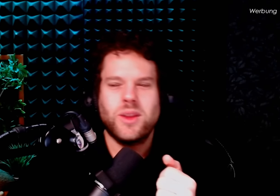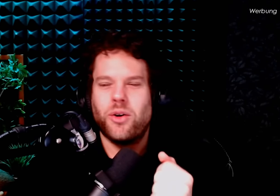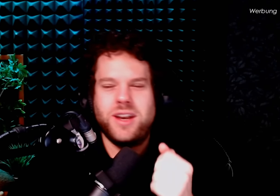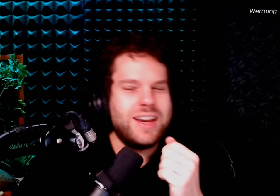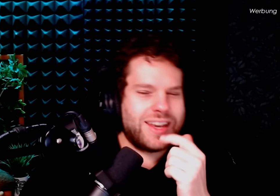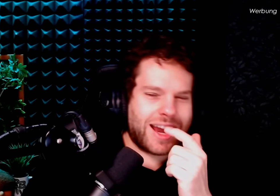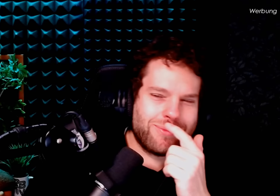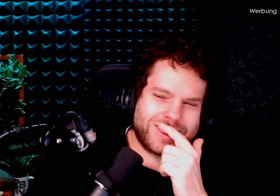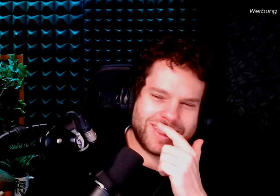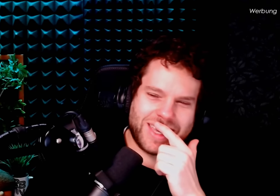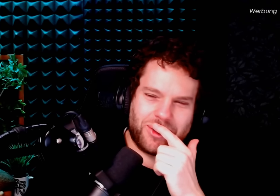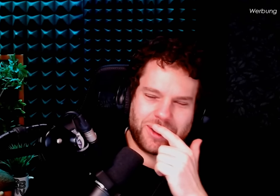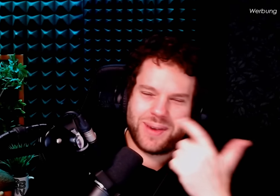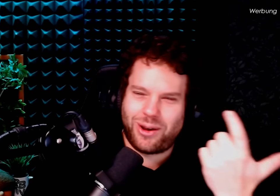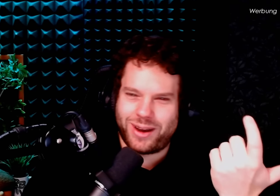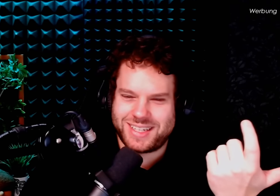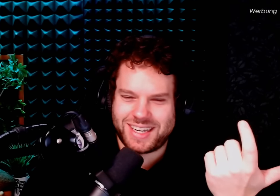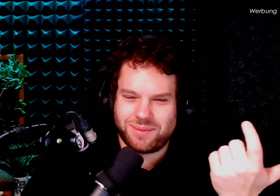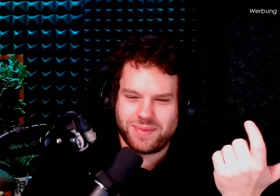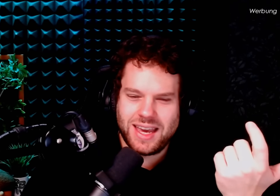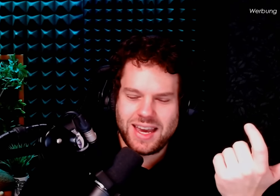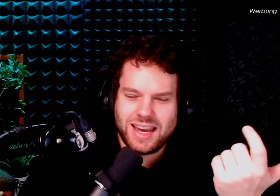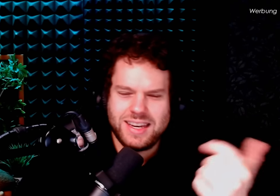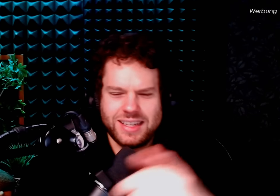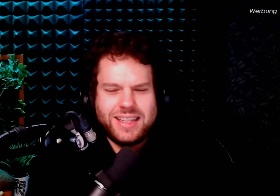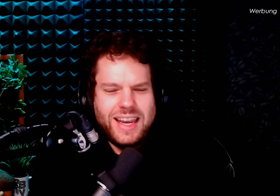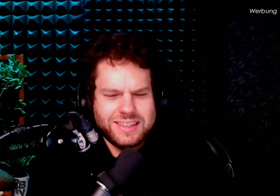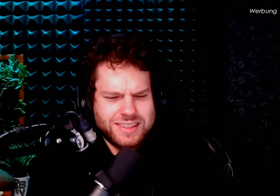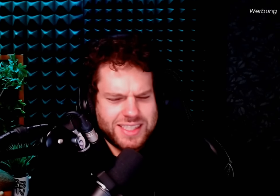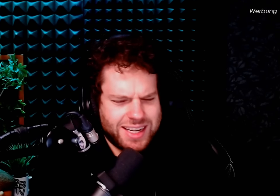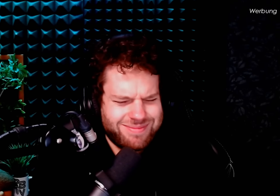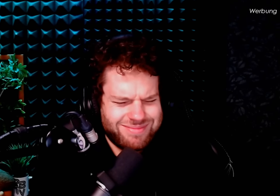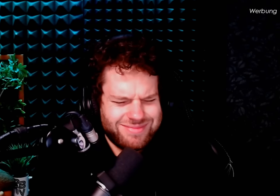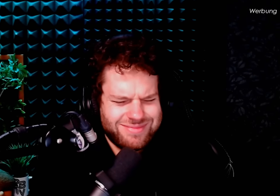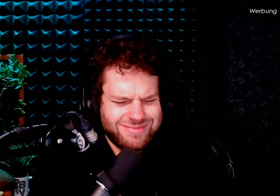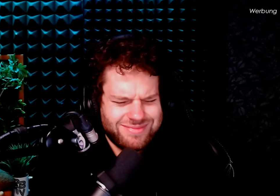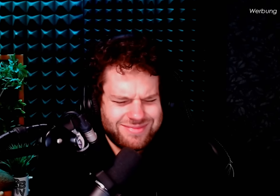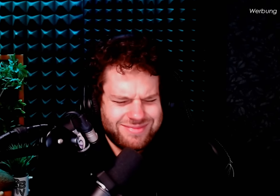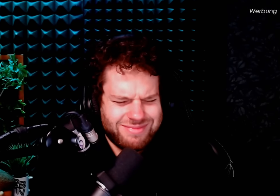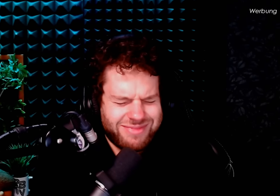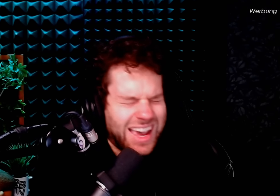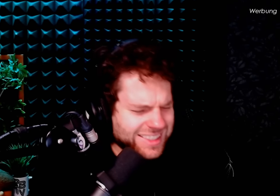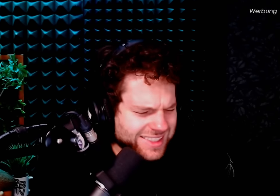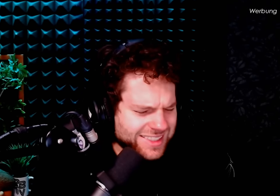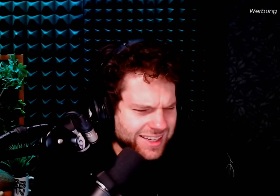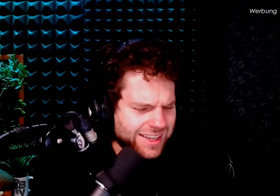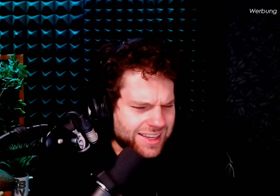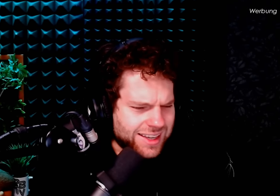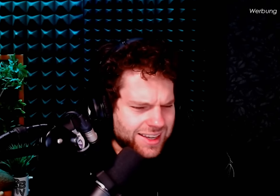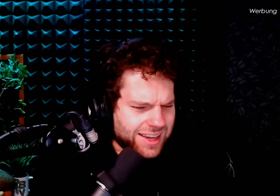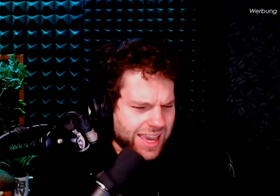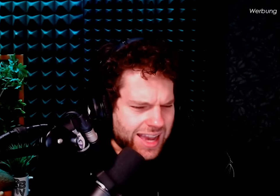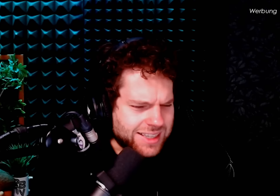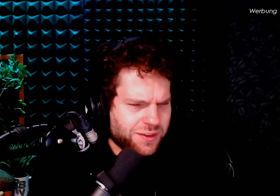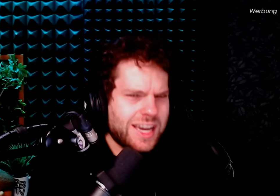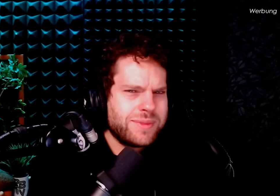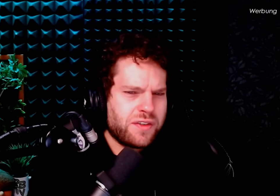Und da muss es ja auch immer Leute geben, die das lesen und sich denken, was? Erst war er im